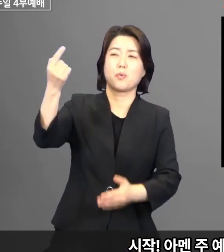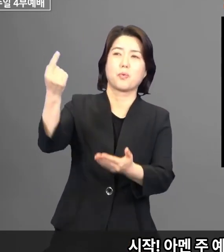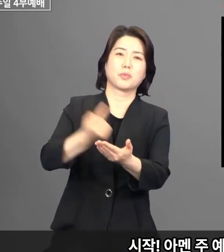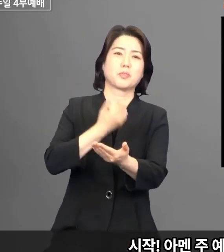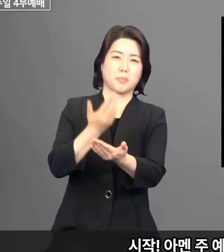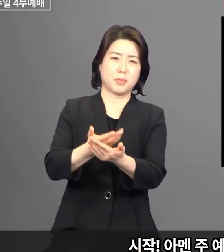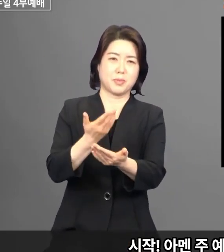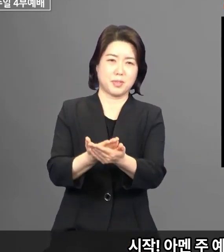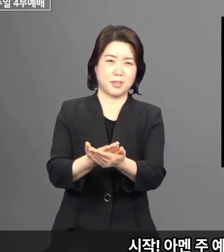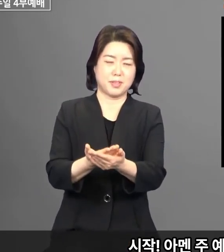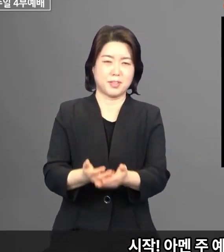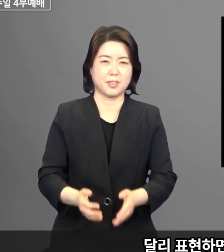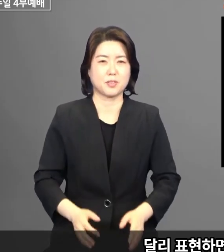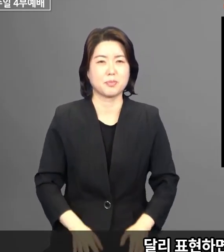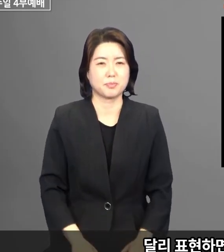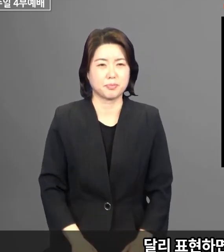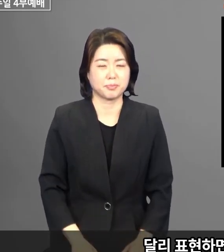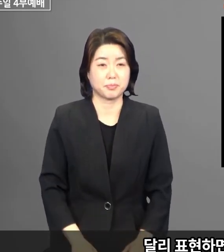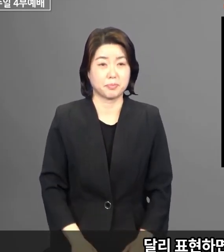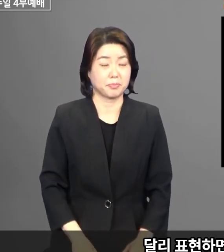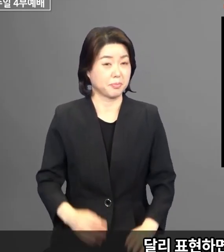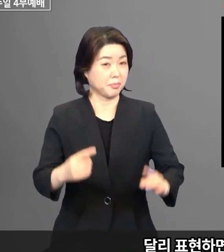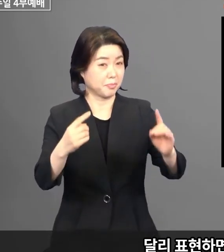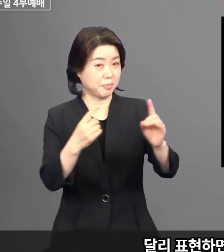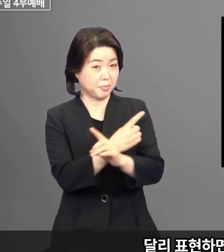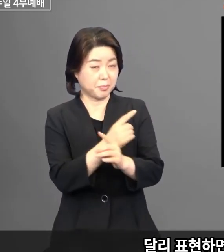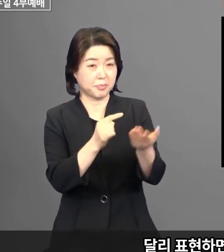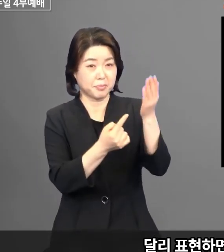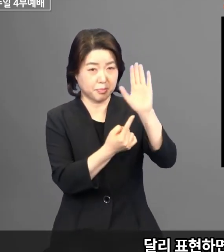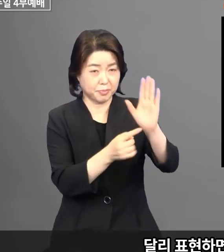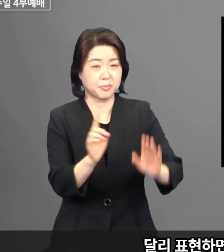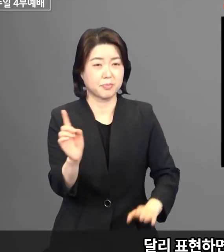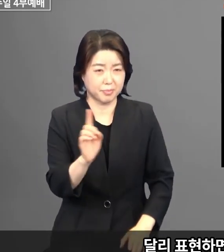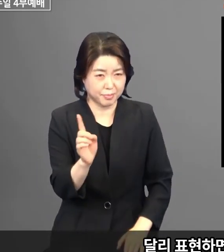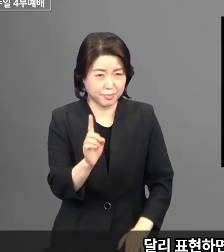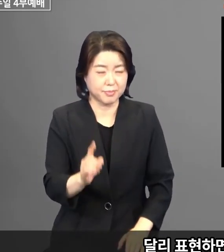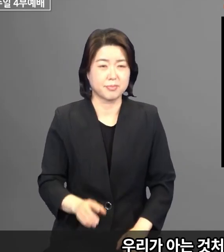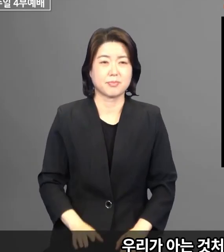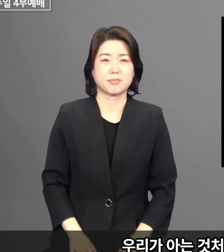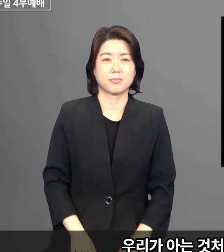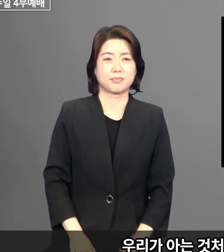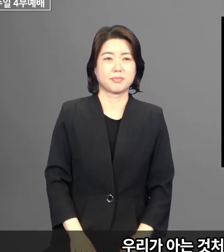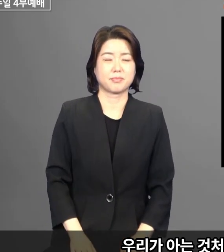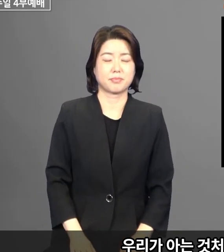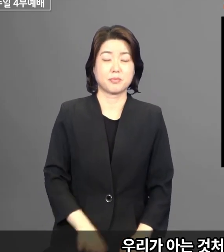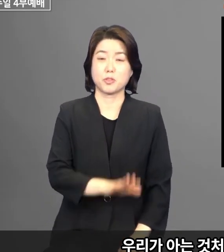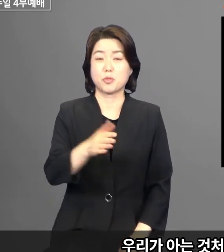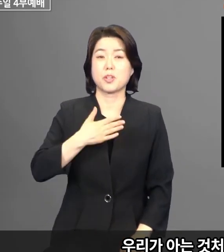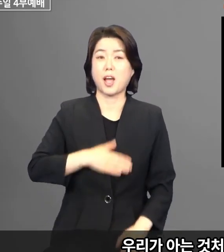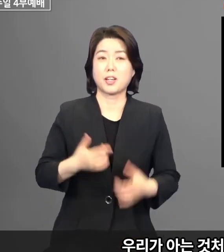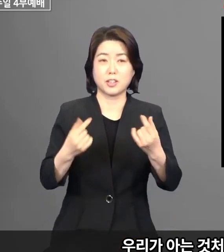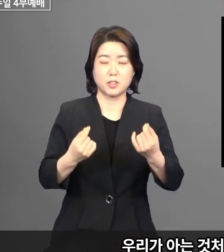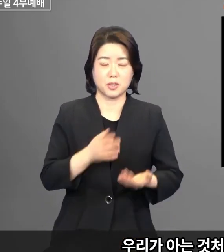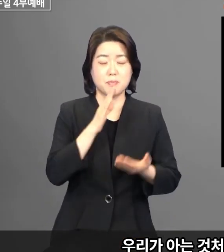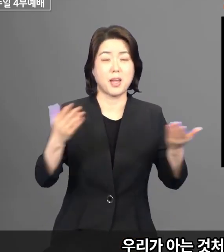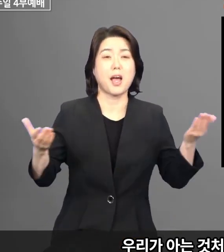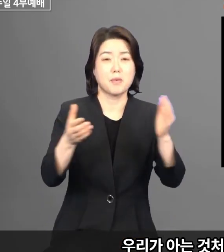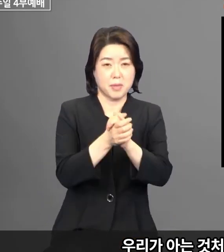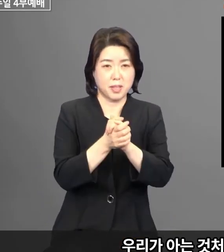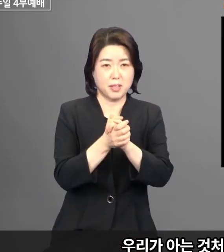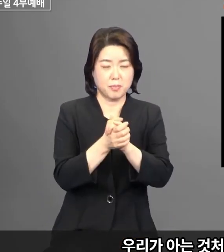달리 표현하면 무엇인가요? 우리가 아는 것처럼